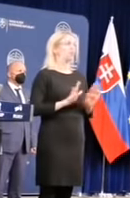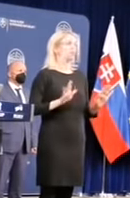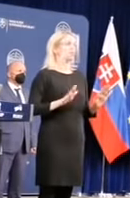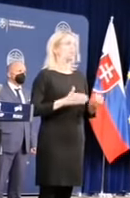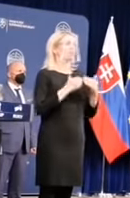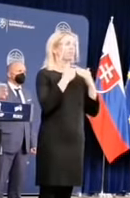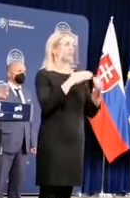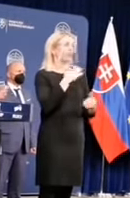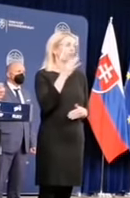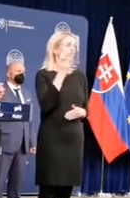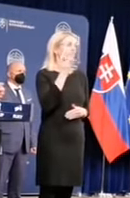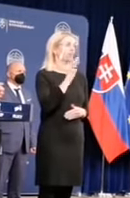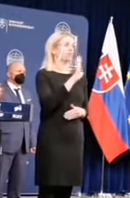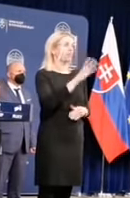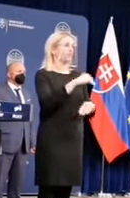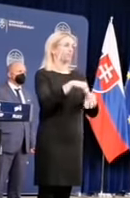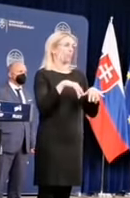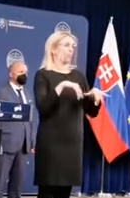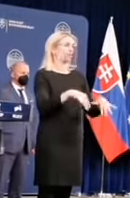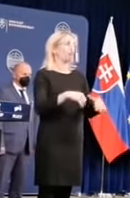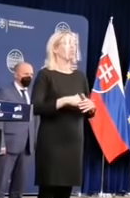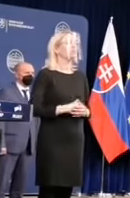Ďakujem veľmi pekne za vašu prítomnosť.